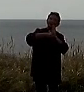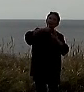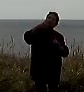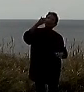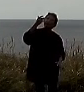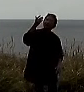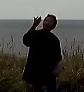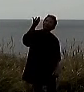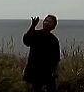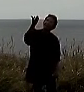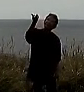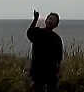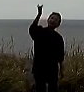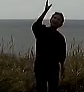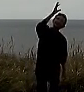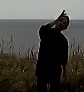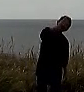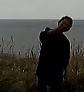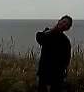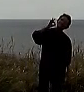あなたを訪ねて